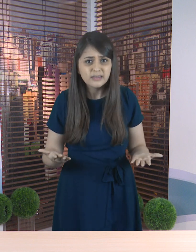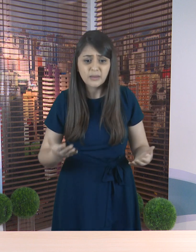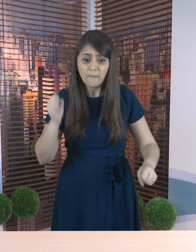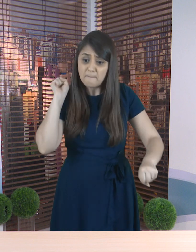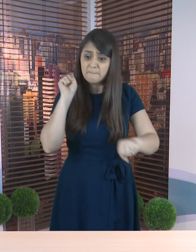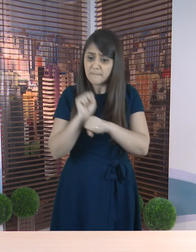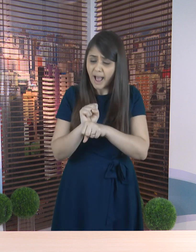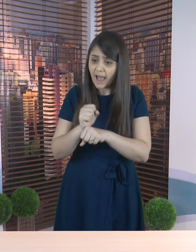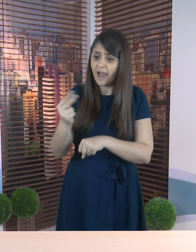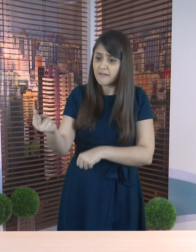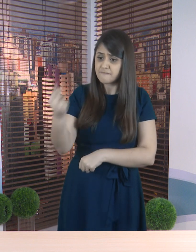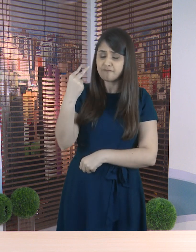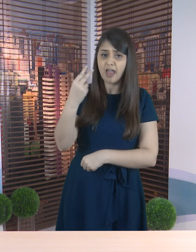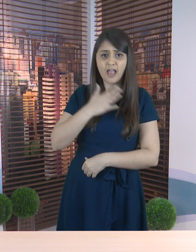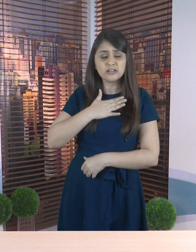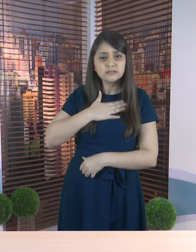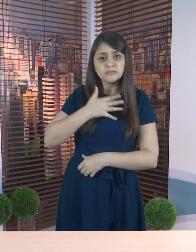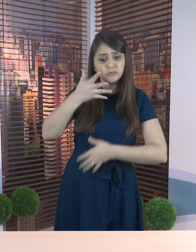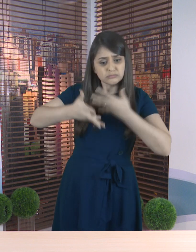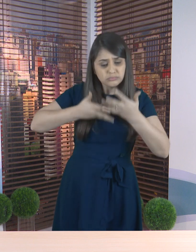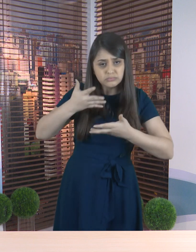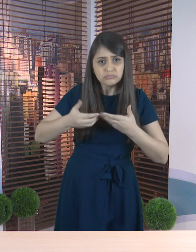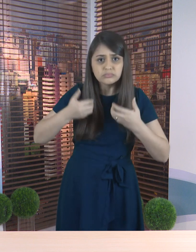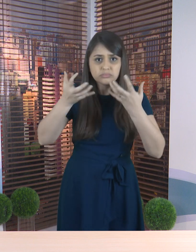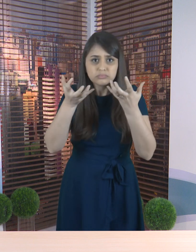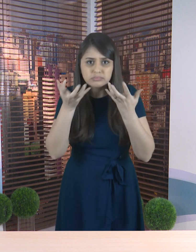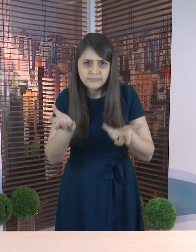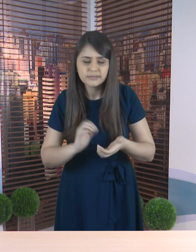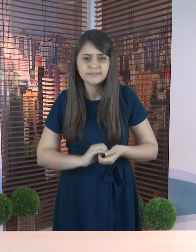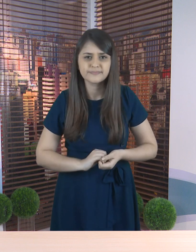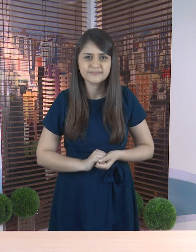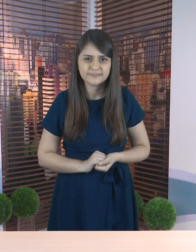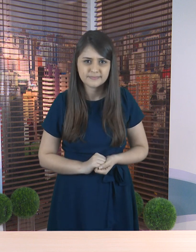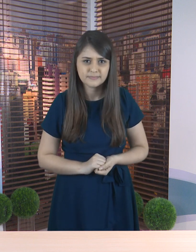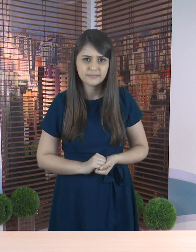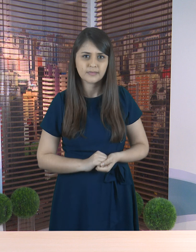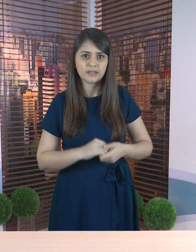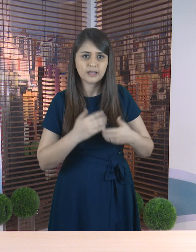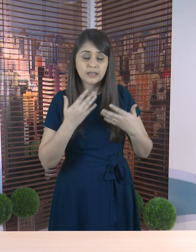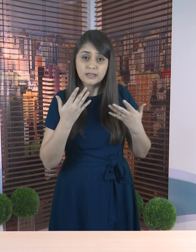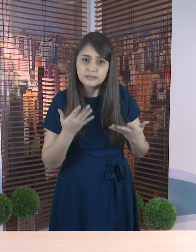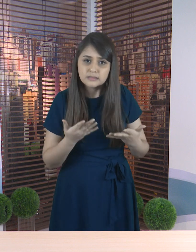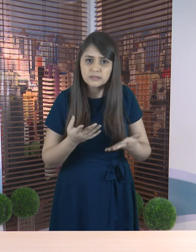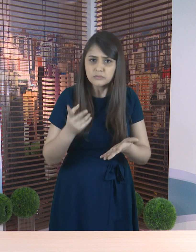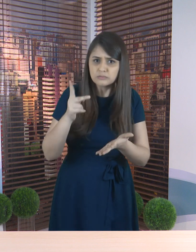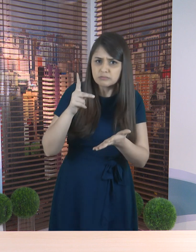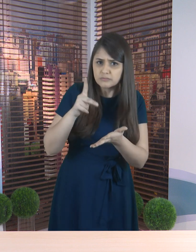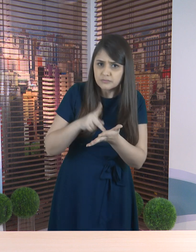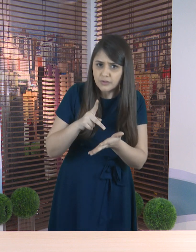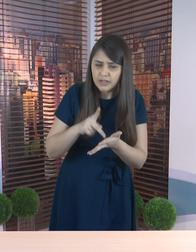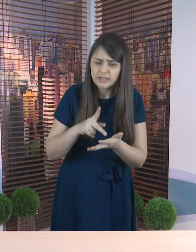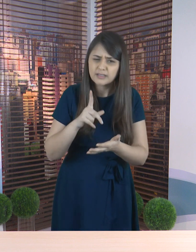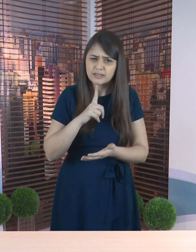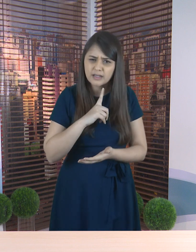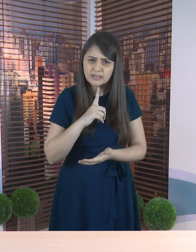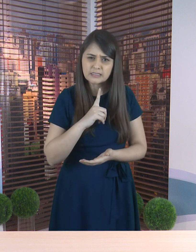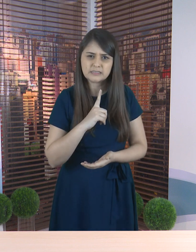numa verdadeira bateria de debates, Jó vem escutando pacientemente. Agora era a vez de eles